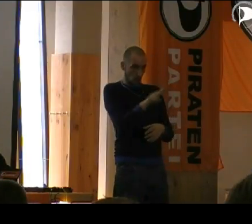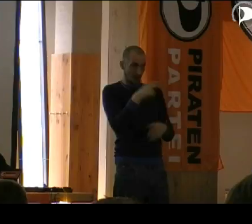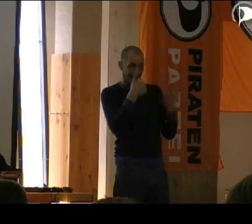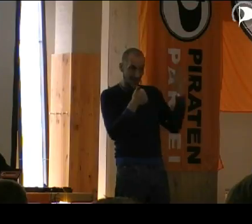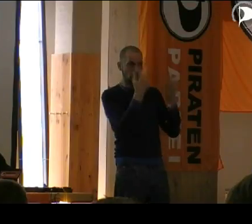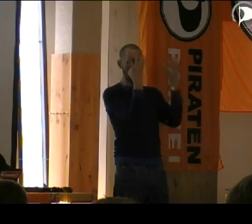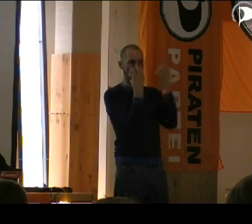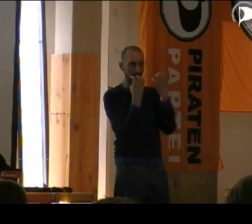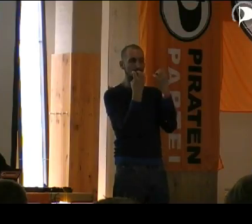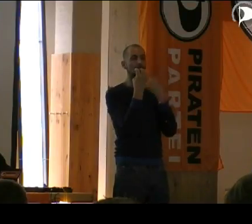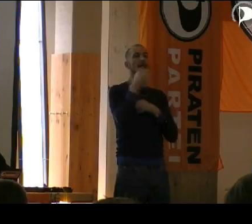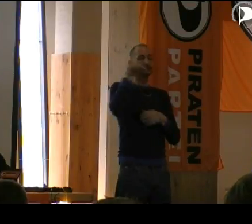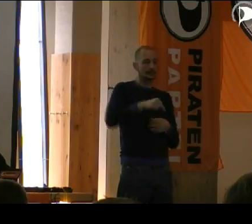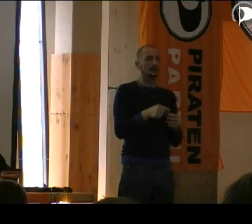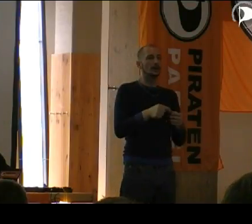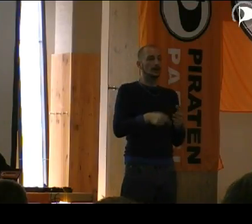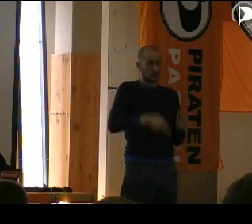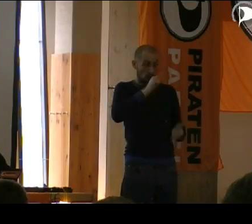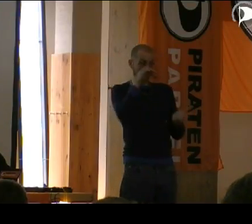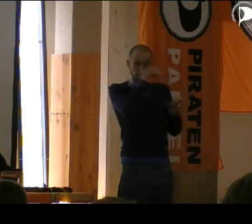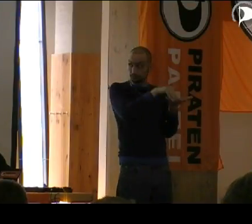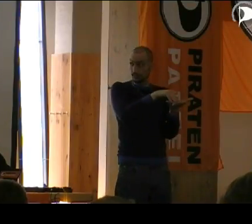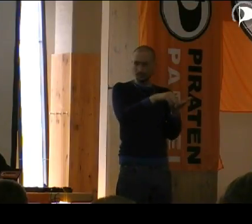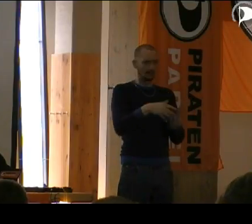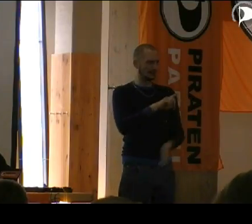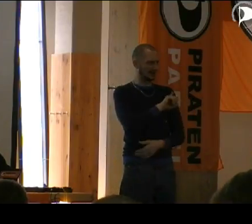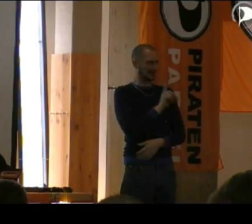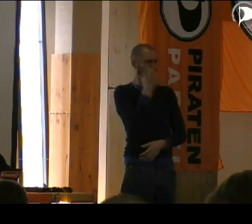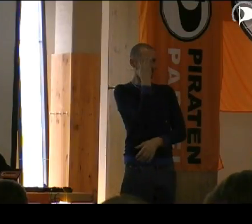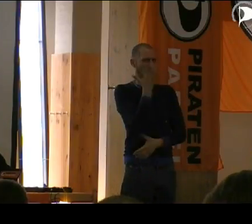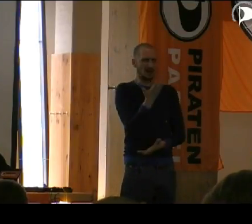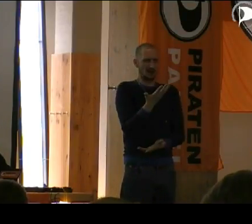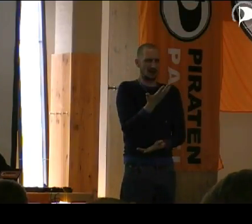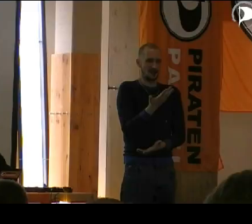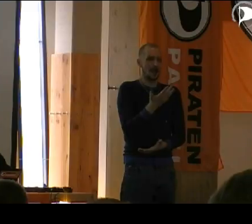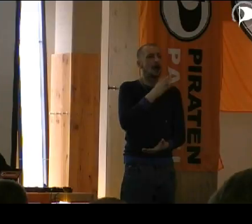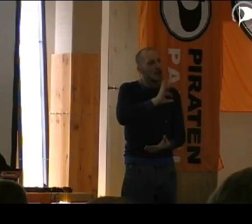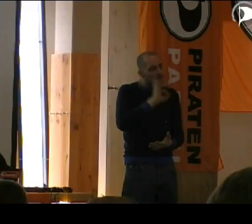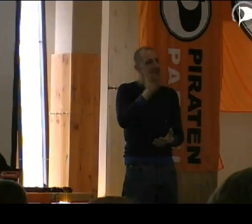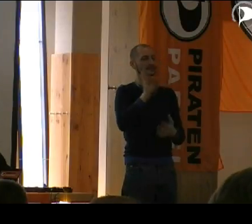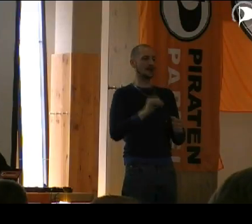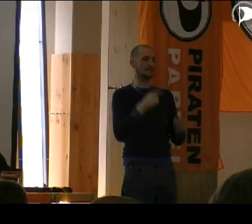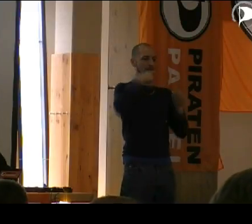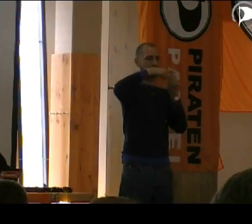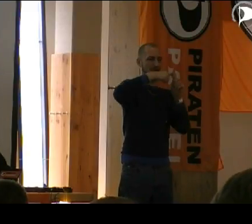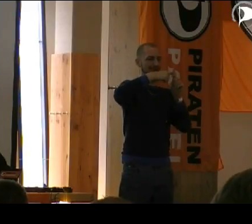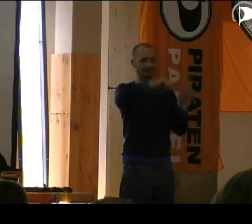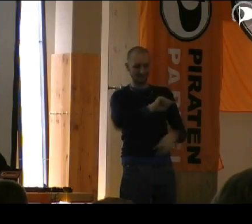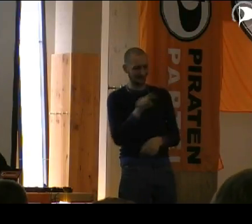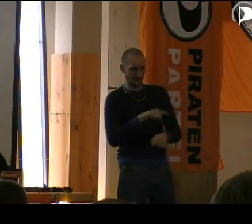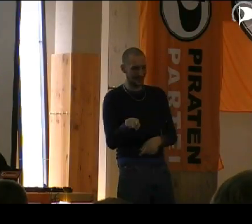ist selber habe ich nicht aufhören das war immer ein besserer schutz als ein fehlbetrag